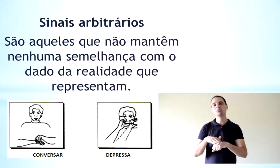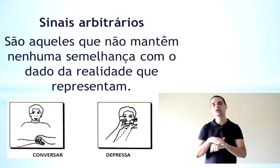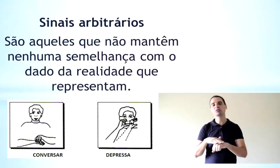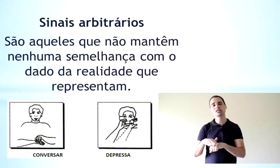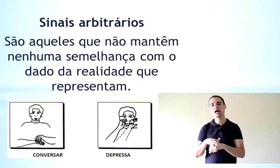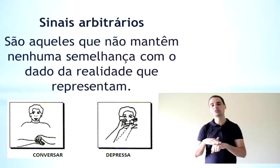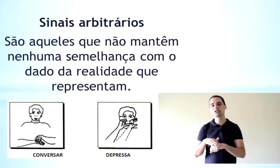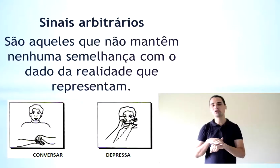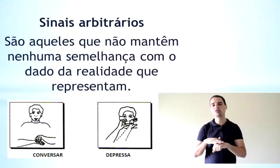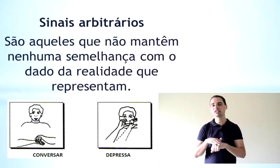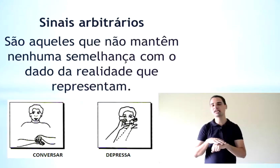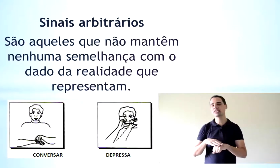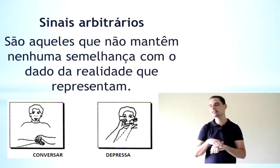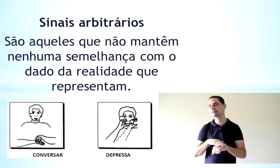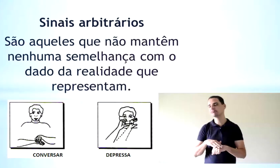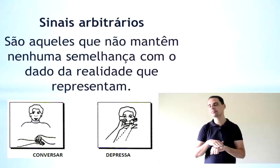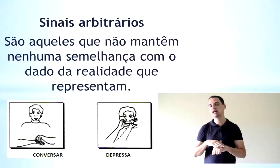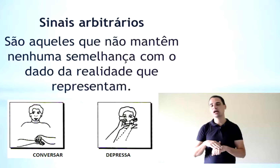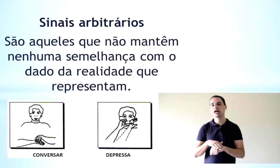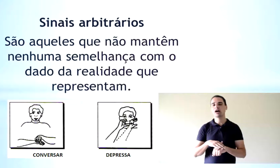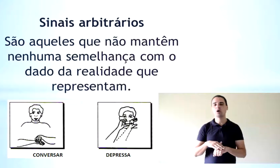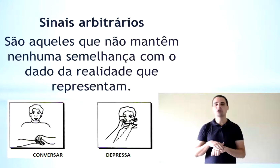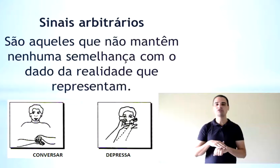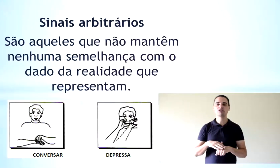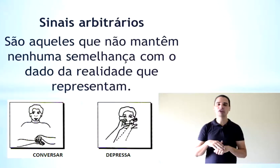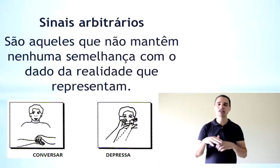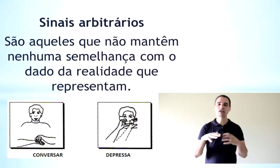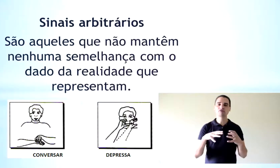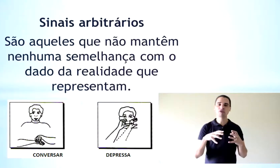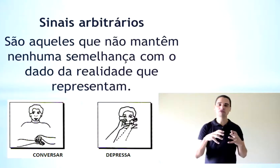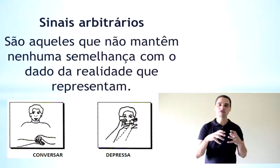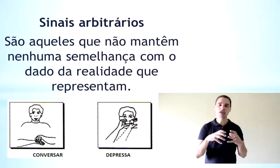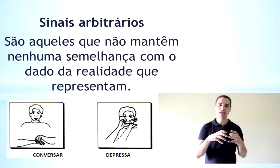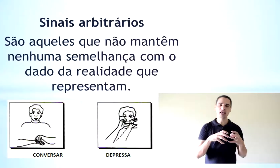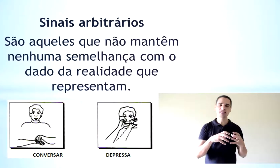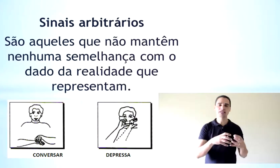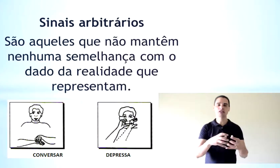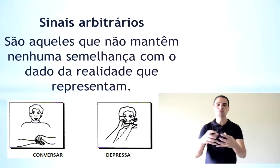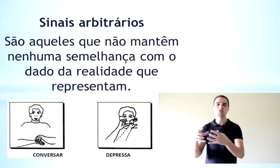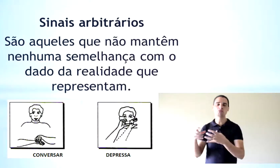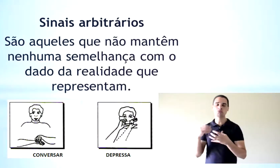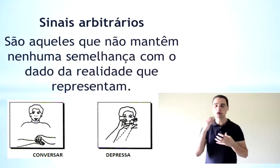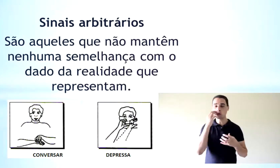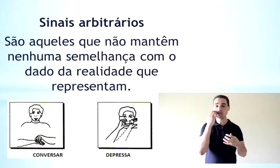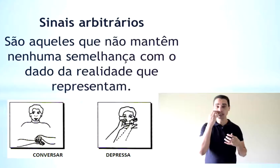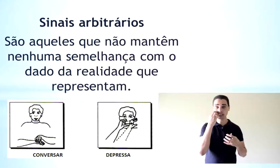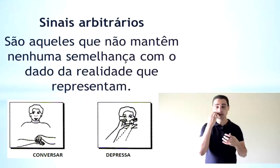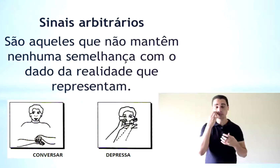o sinal de conversar é assim. O que foi feito é que foi realizado uma convenção entre